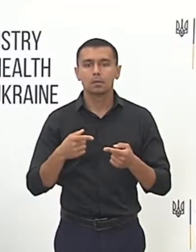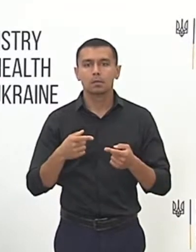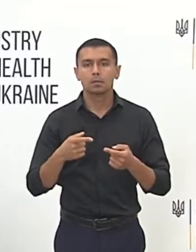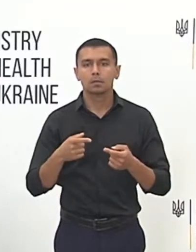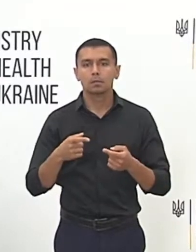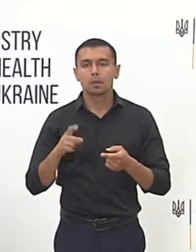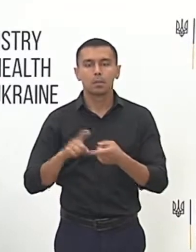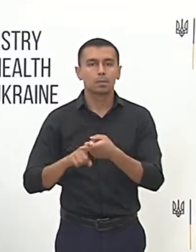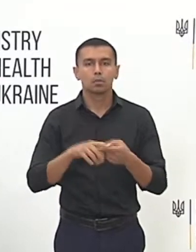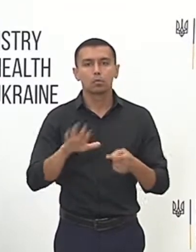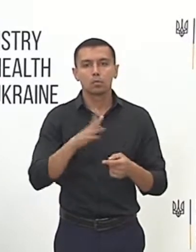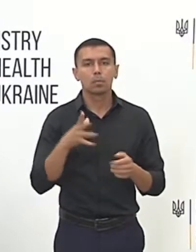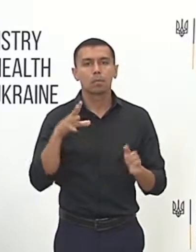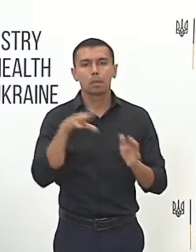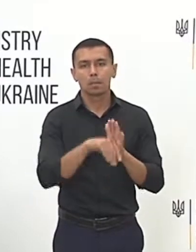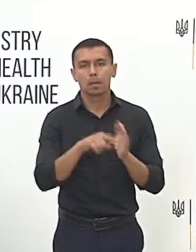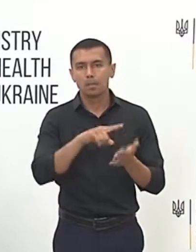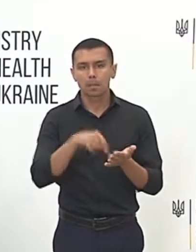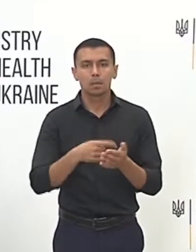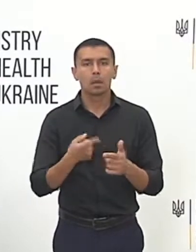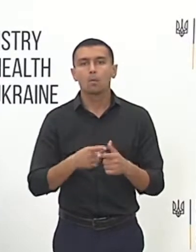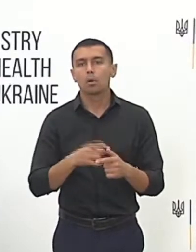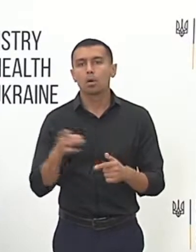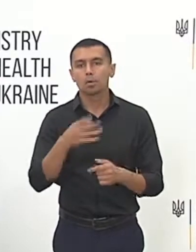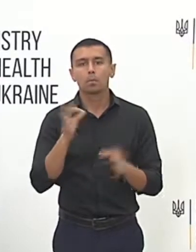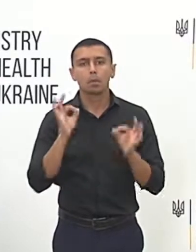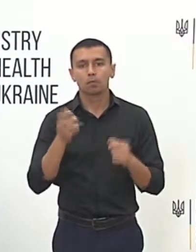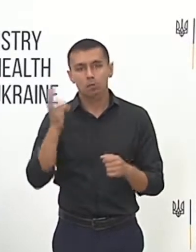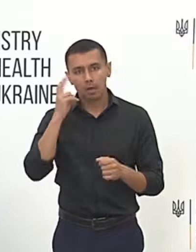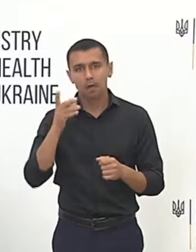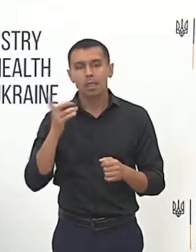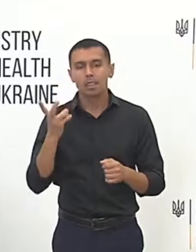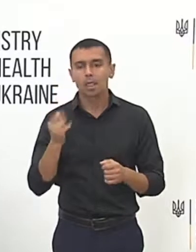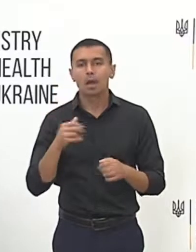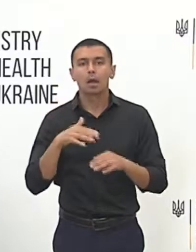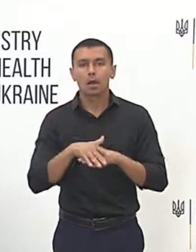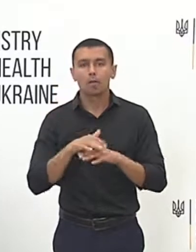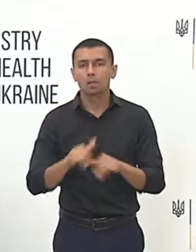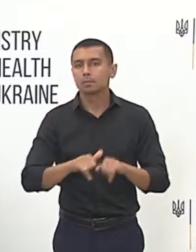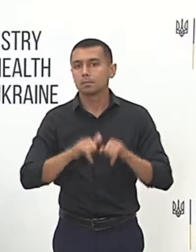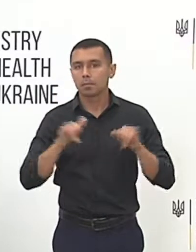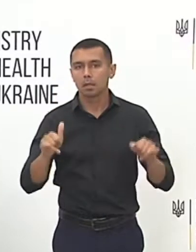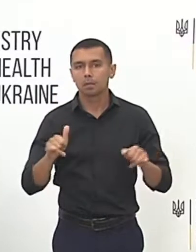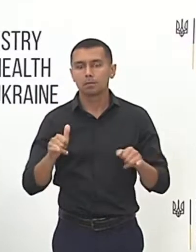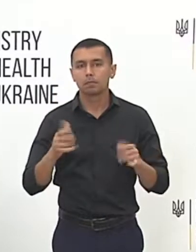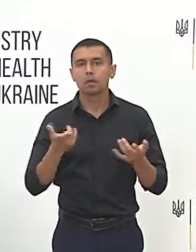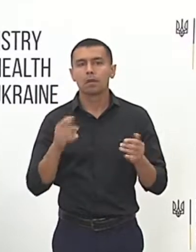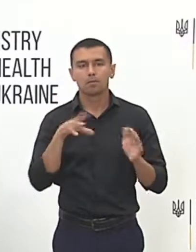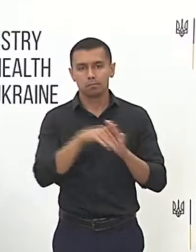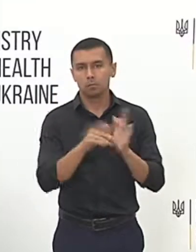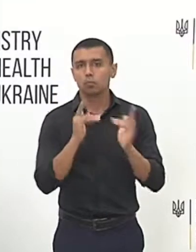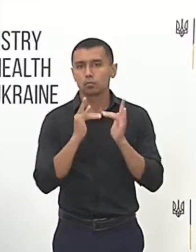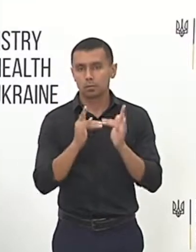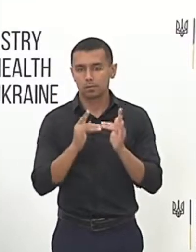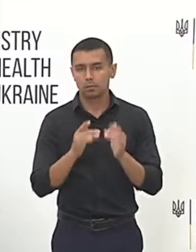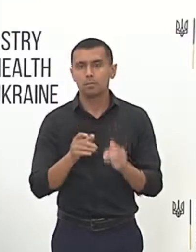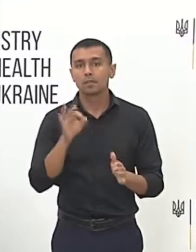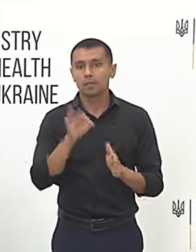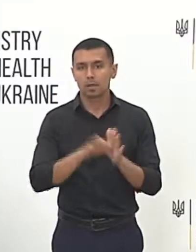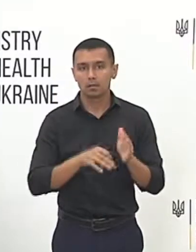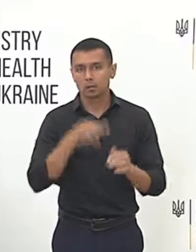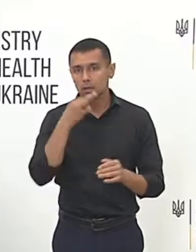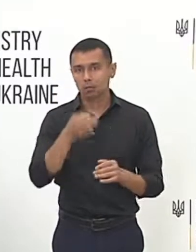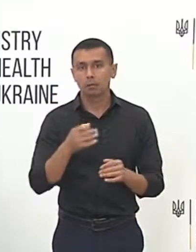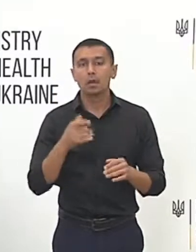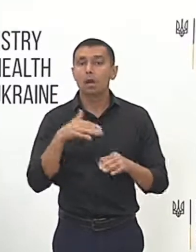зону потрапляє місто або район? Чи правда, що в Києві не рахували спалахів в гуртожитках? Відразу